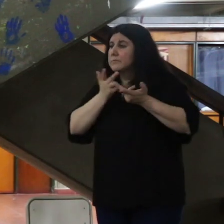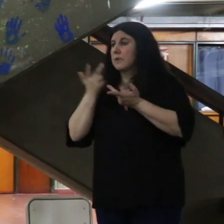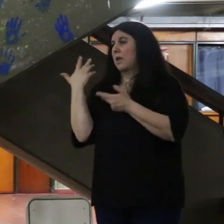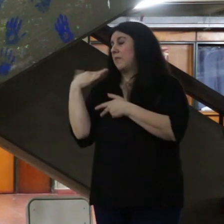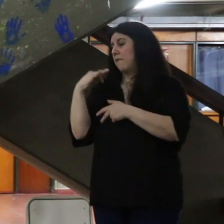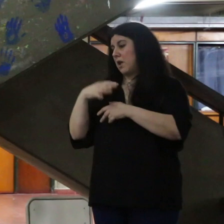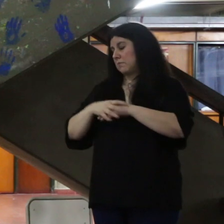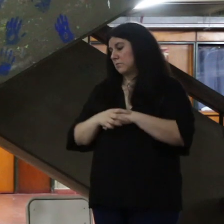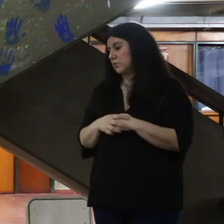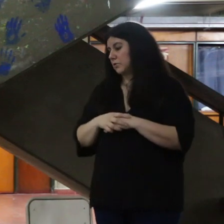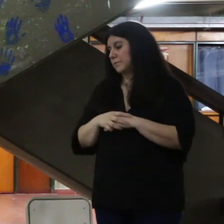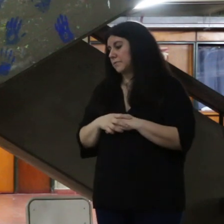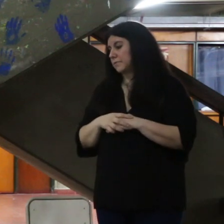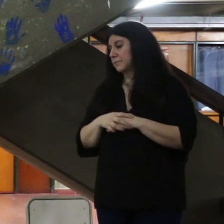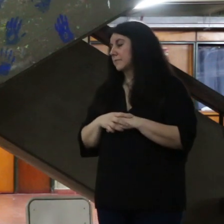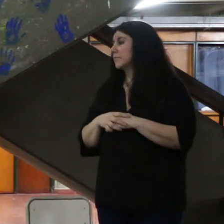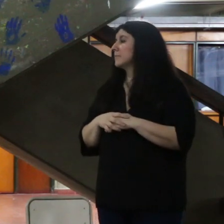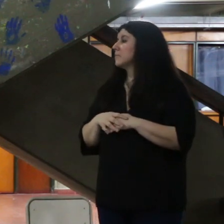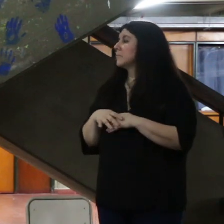Tenemos que hacer, lo decía